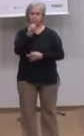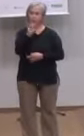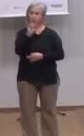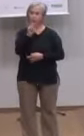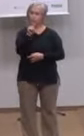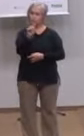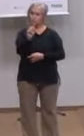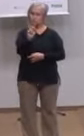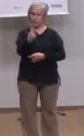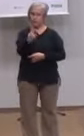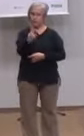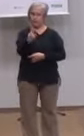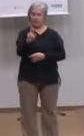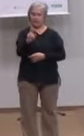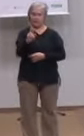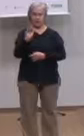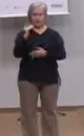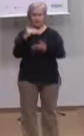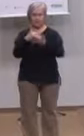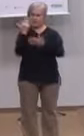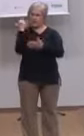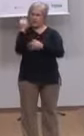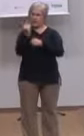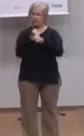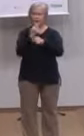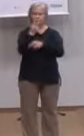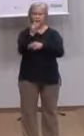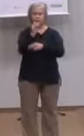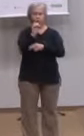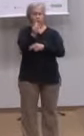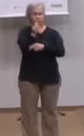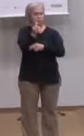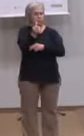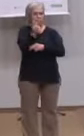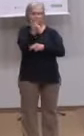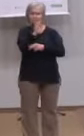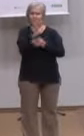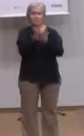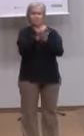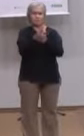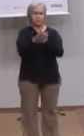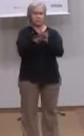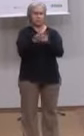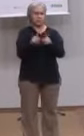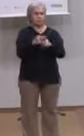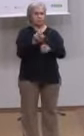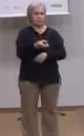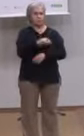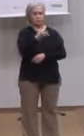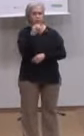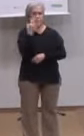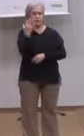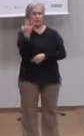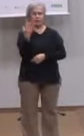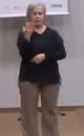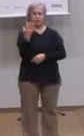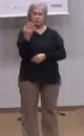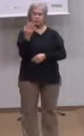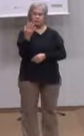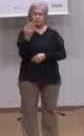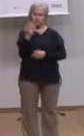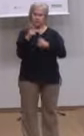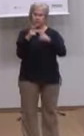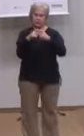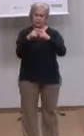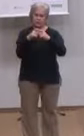Não se falava da ELA até 2006. Conheci inúmeros residentes de neurologia